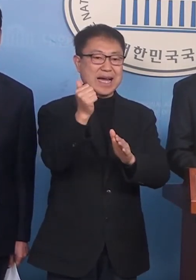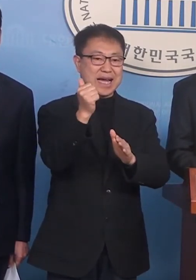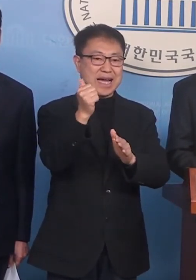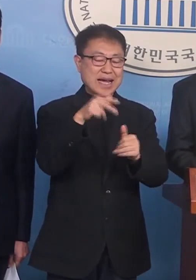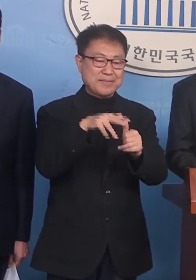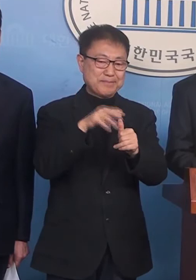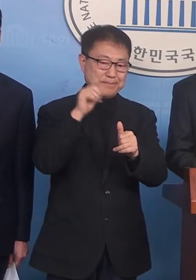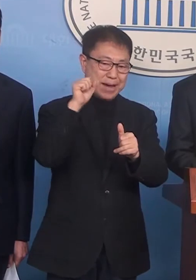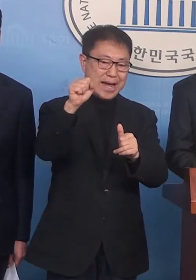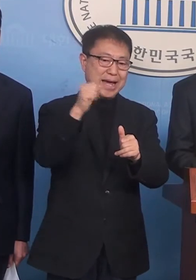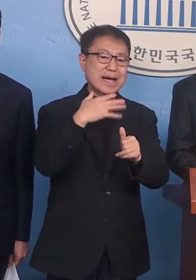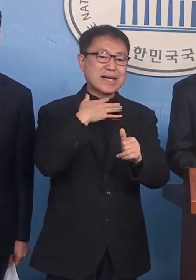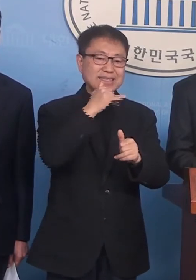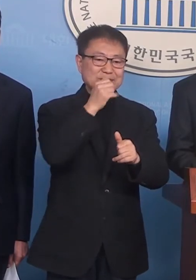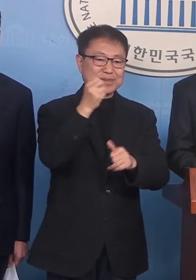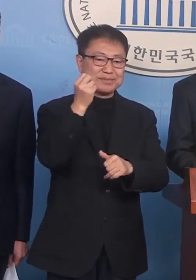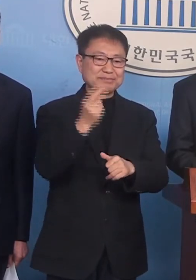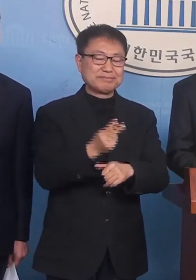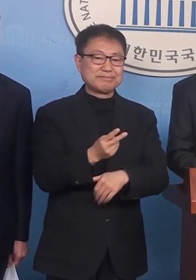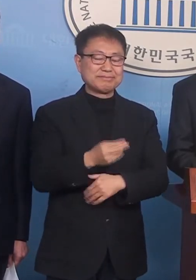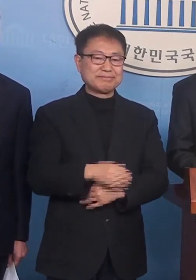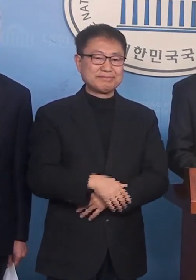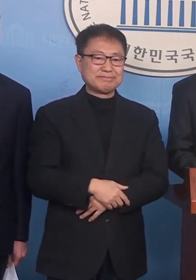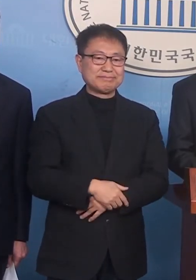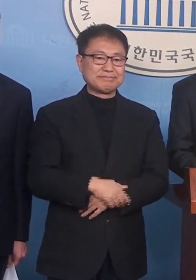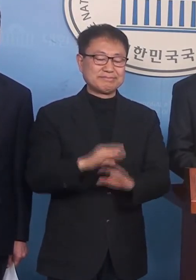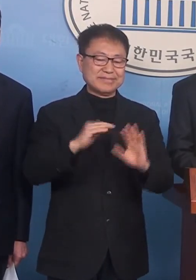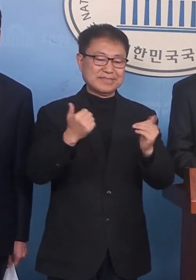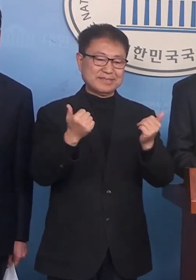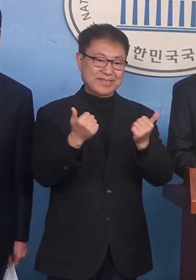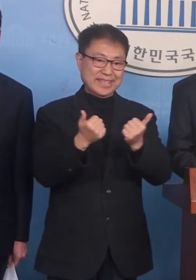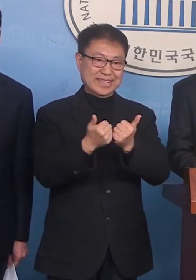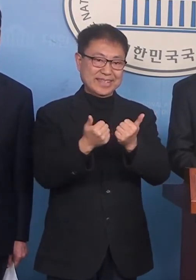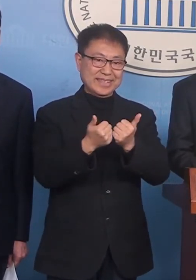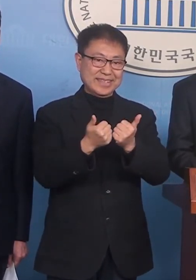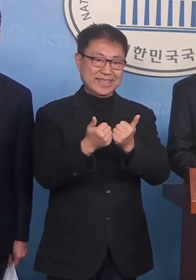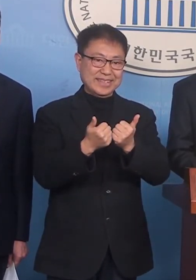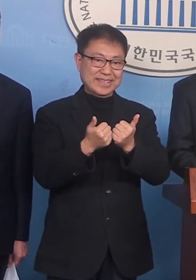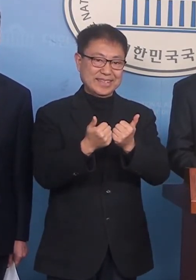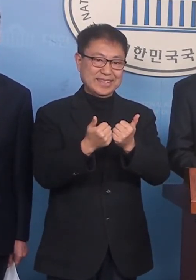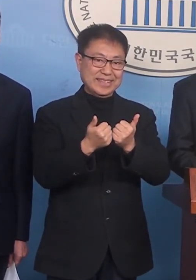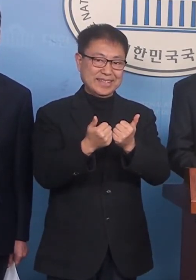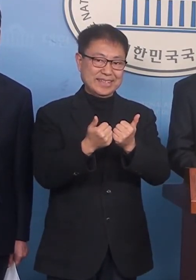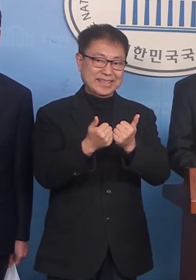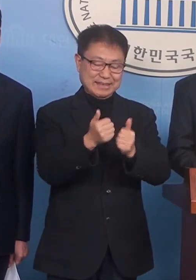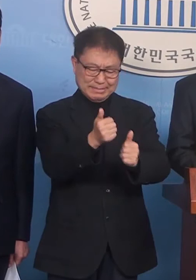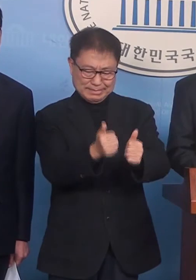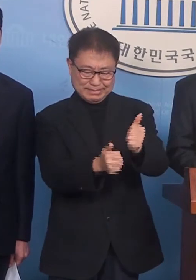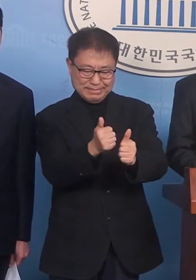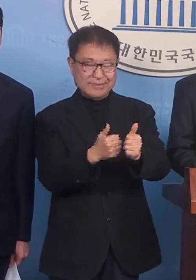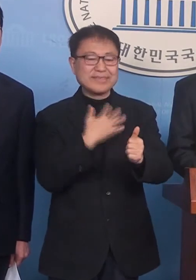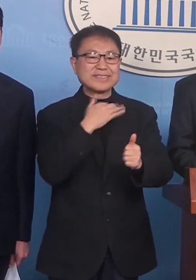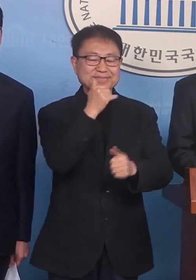안양시장에 출마한 적이 있고 또 국회의원 경선에 도전한